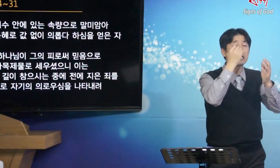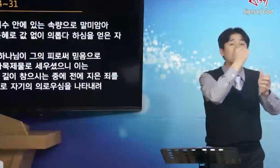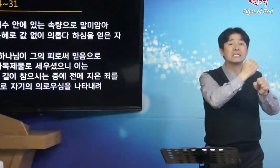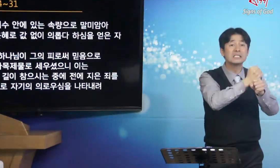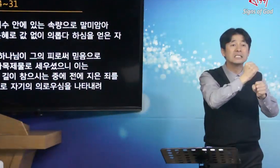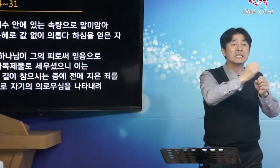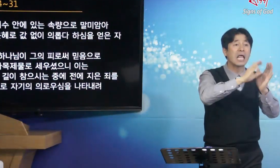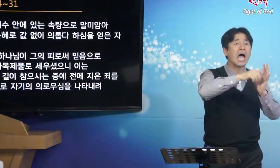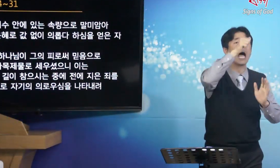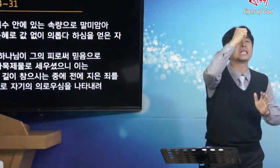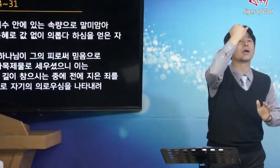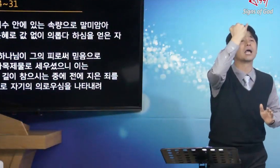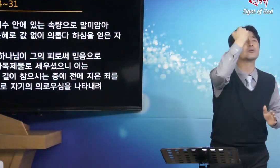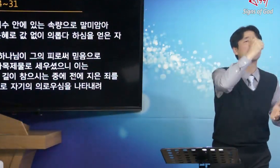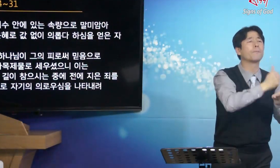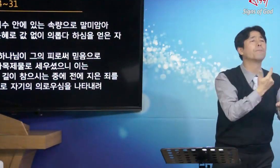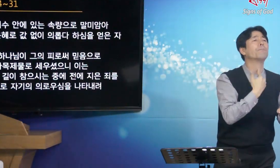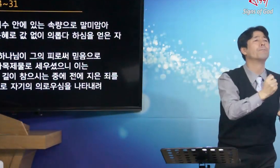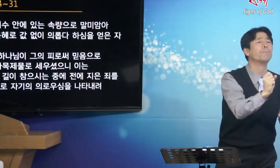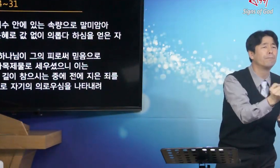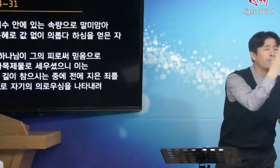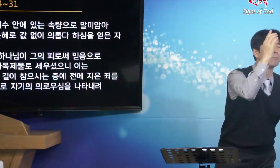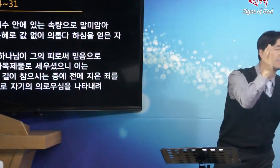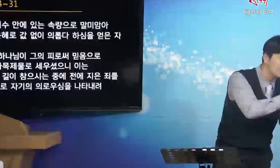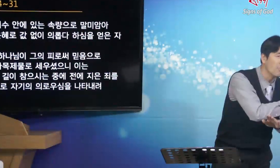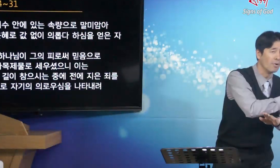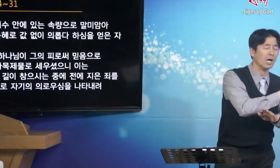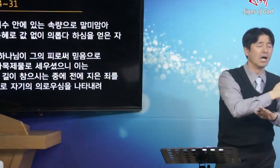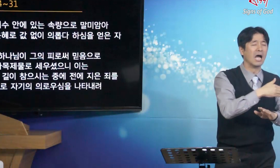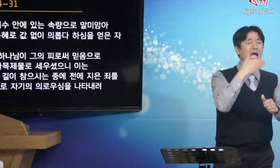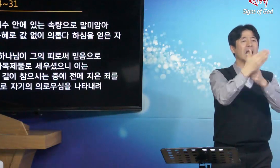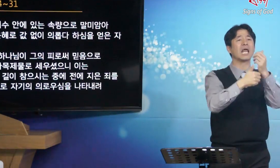구약의 창세기 아담과 하와로 말미암아